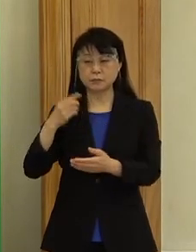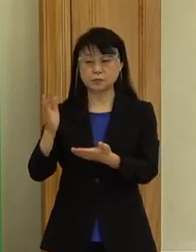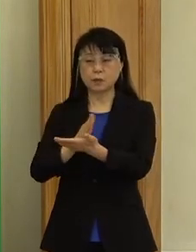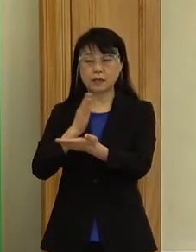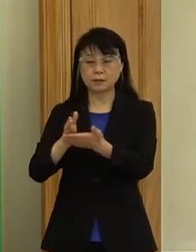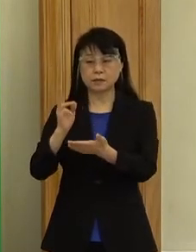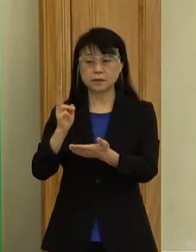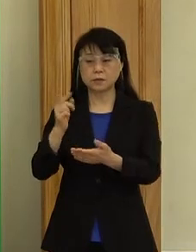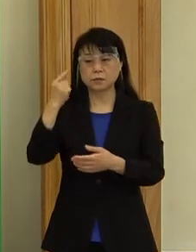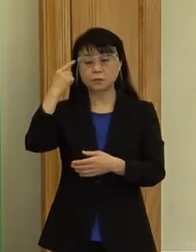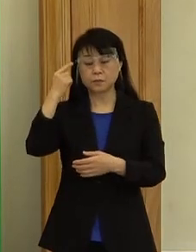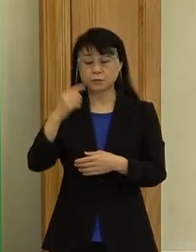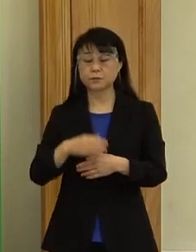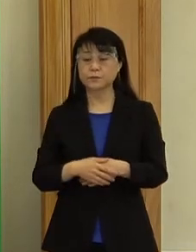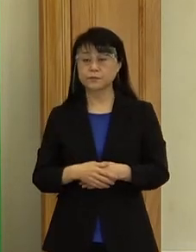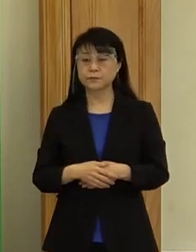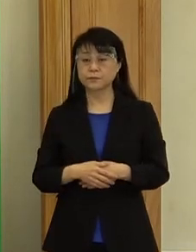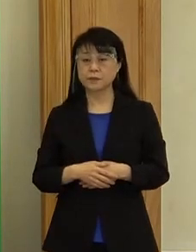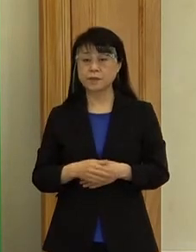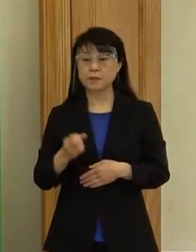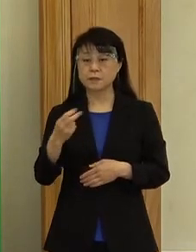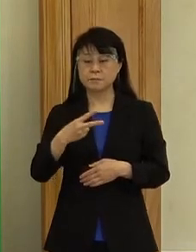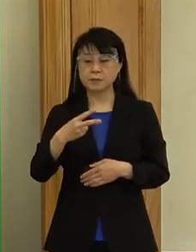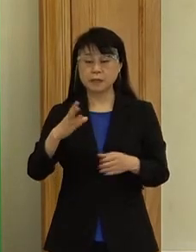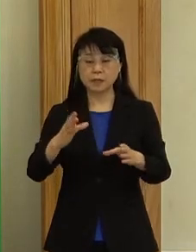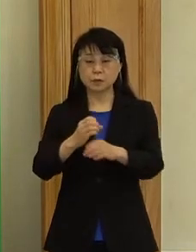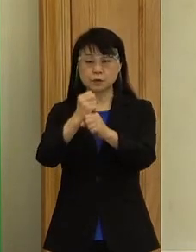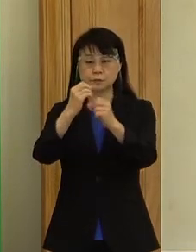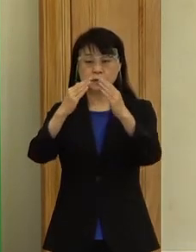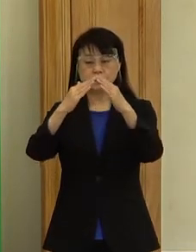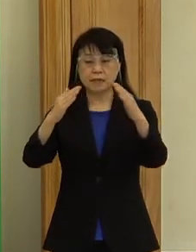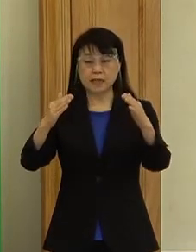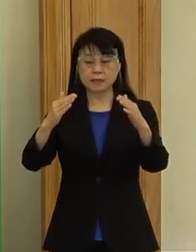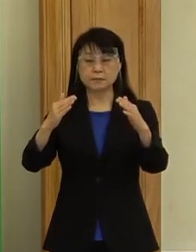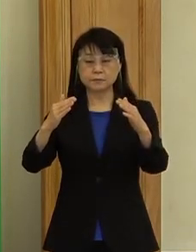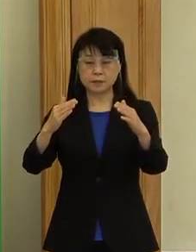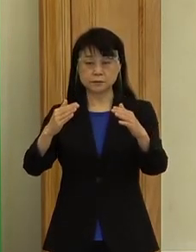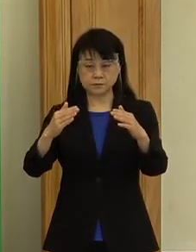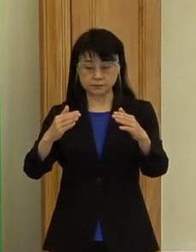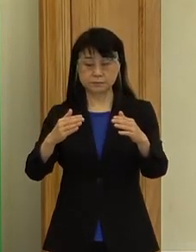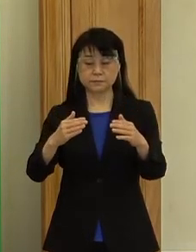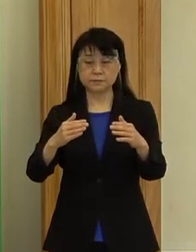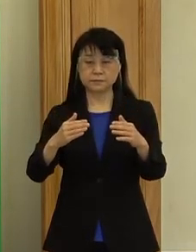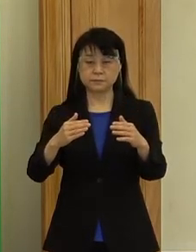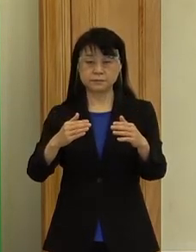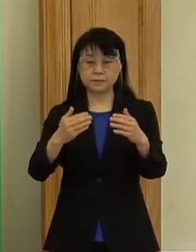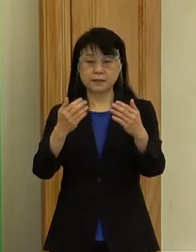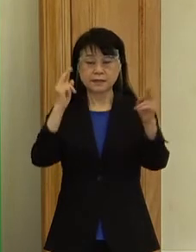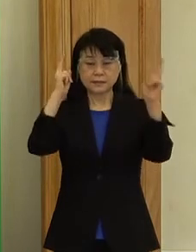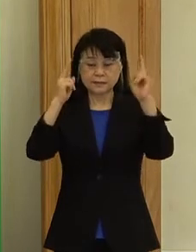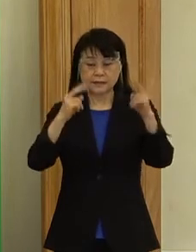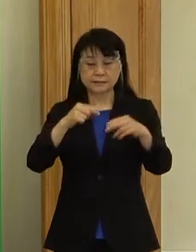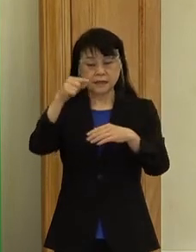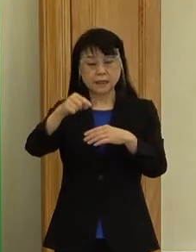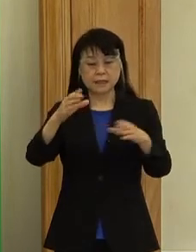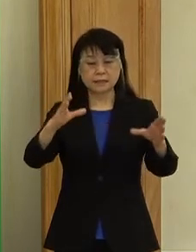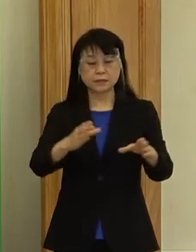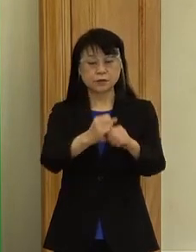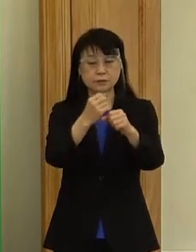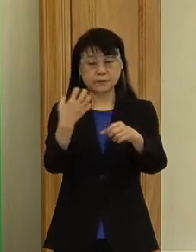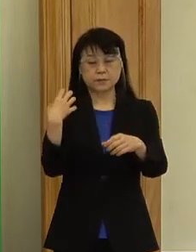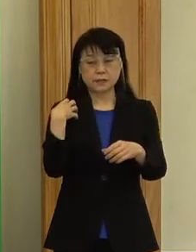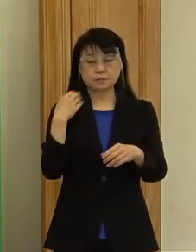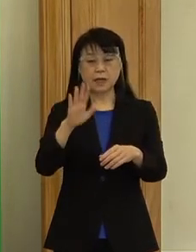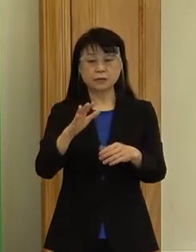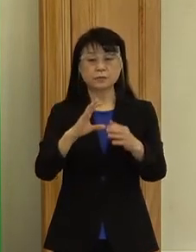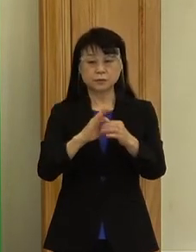うに思います。また、取締役会もある、また社外取締役もおられるわけですから、そちらでの判断だというふうに思います